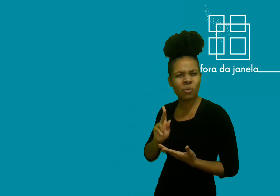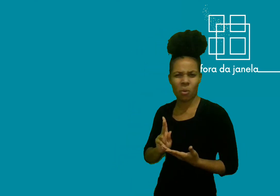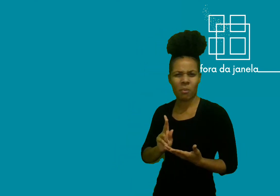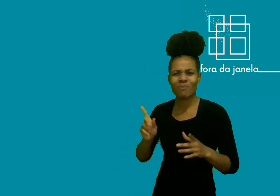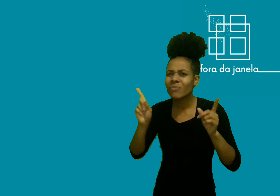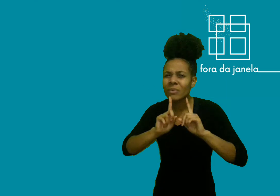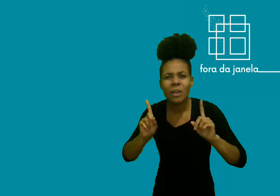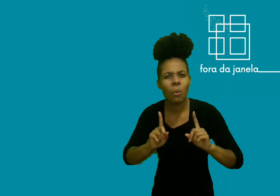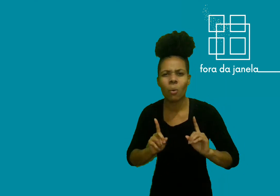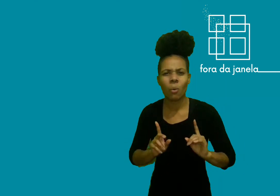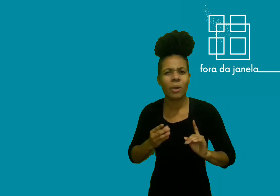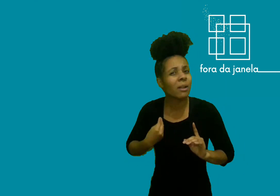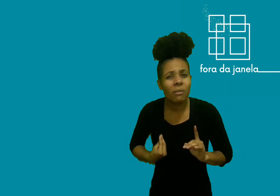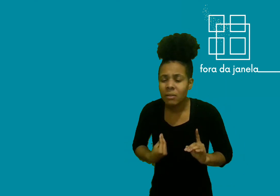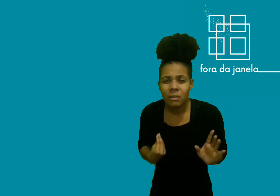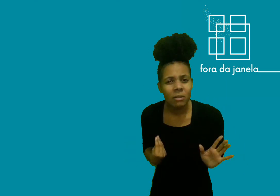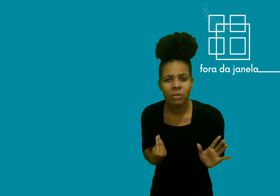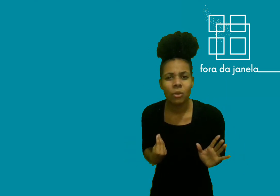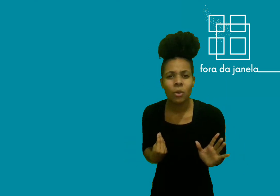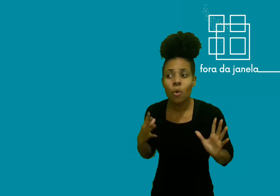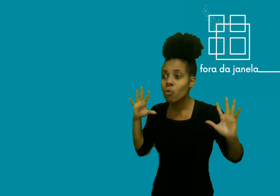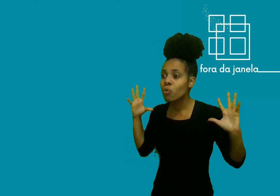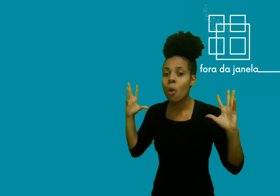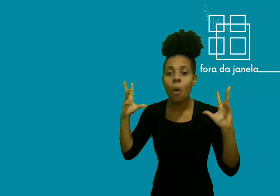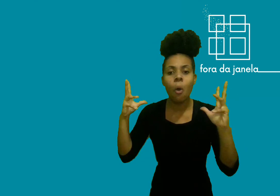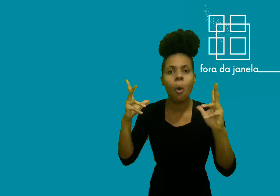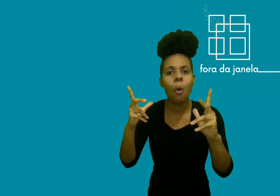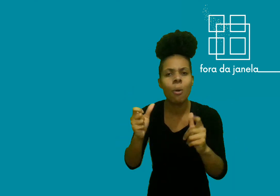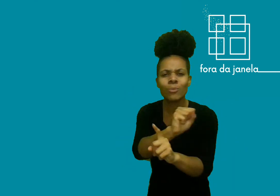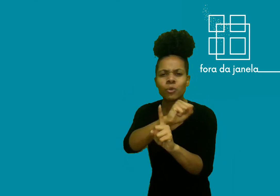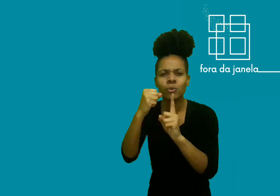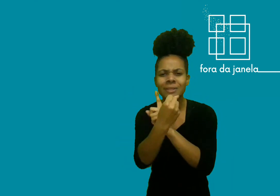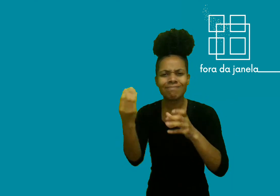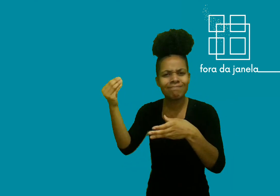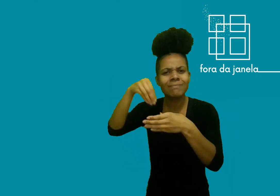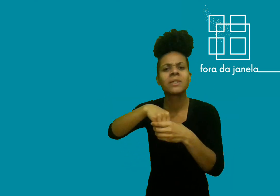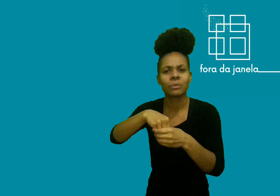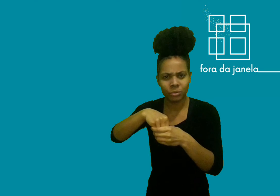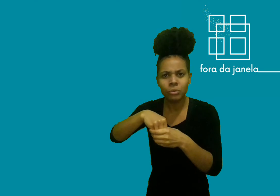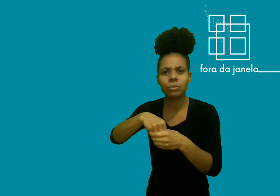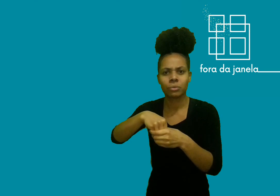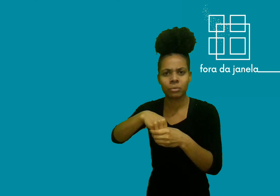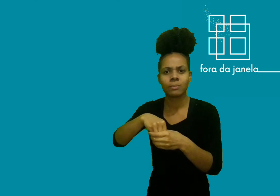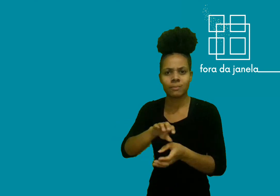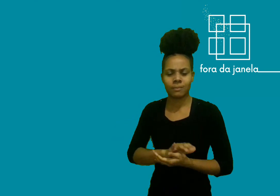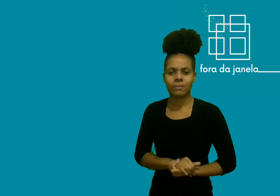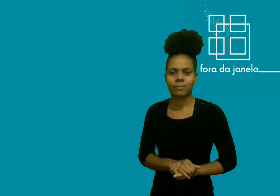os outros de acordo com uma característica, e não como esse sujeito aí que você colocou, né? Só que o que é normal é uma